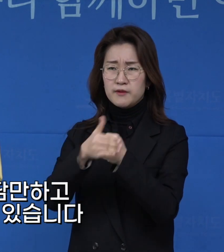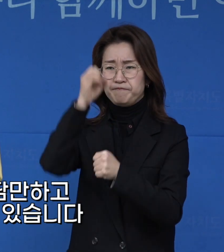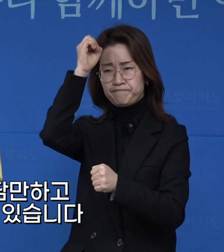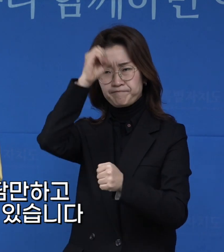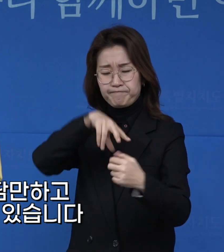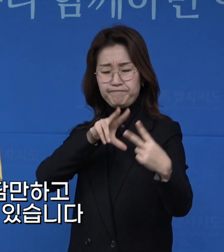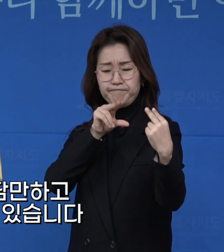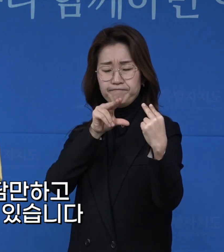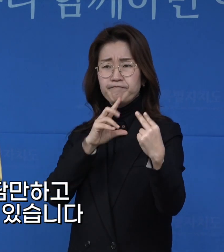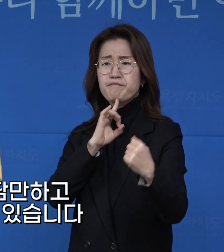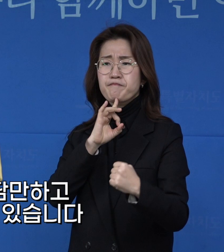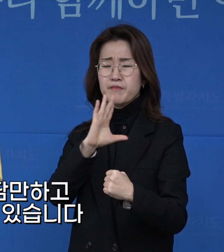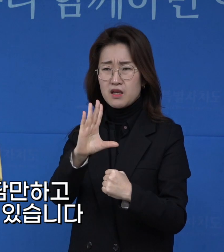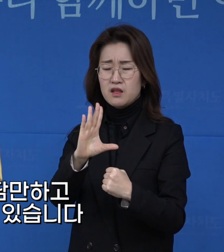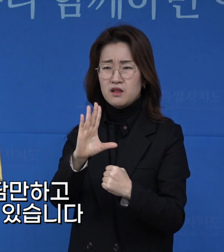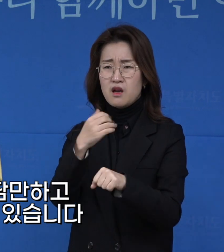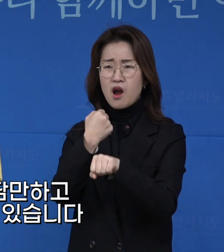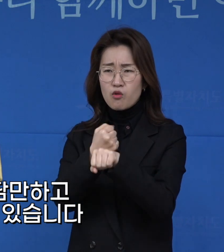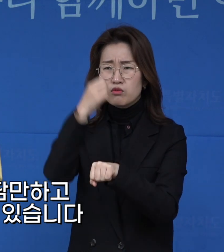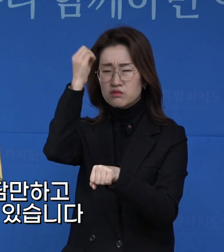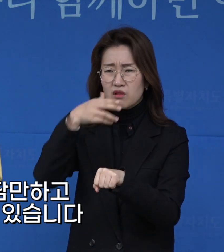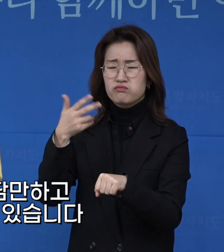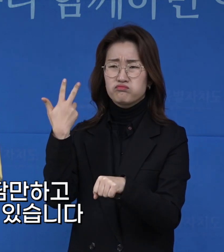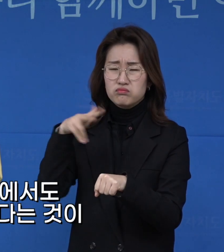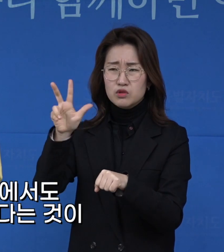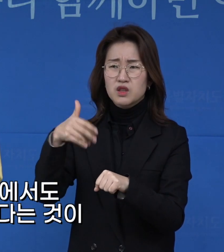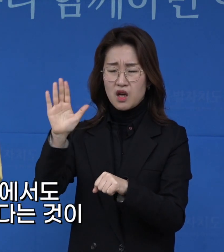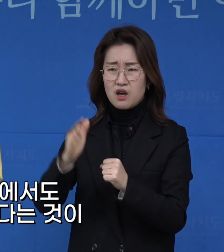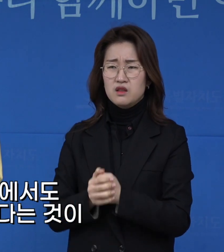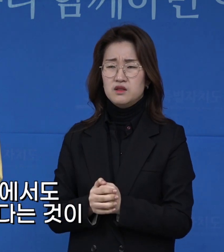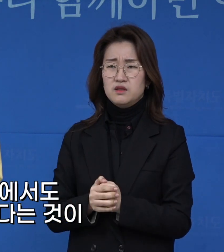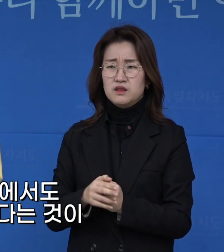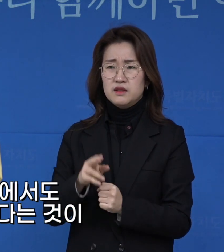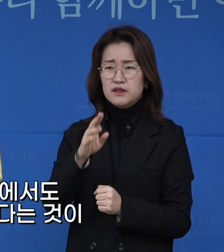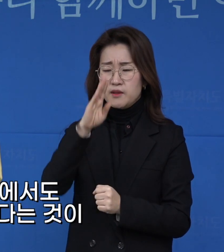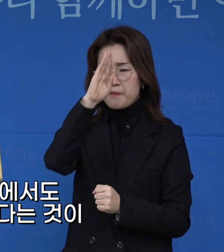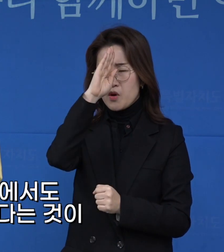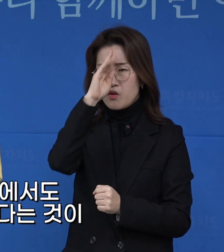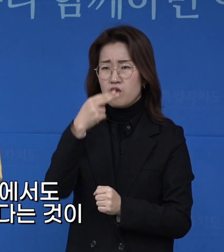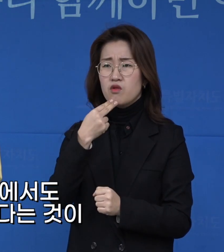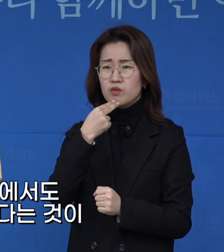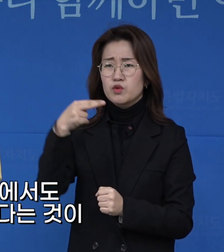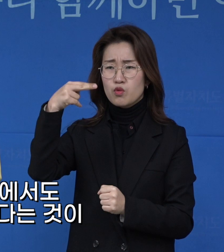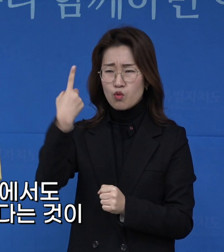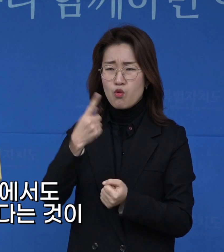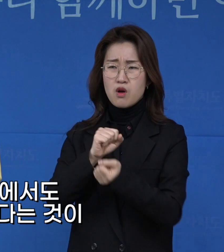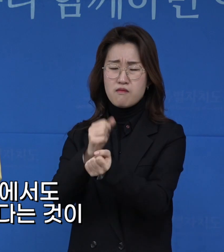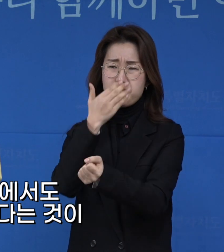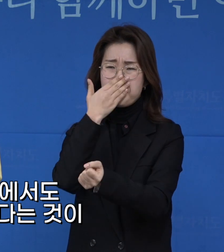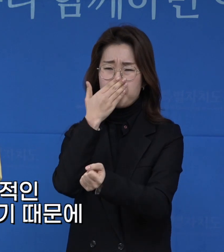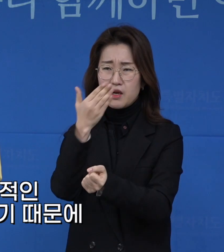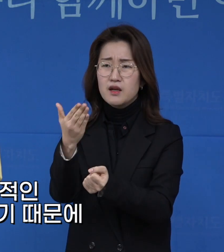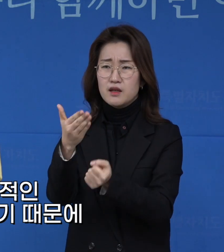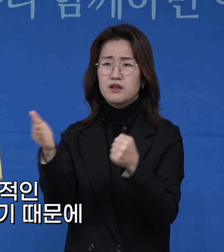면담 만하고 돌아간 사실이 있습니다 무슨 무증상인 상태에서도 감염이 가능하다는